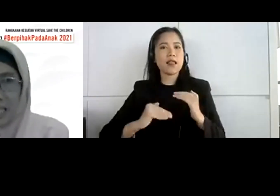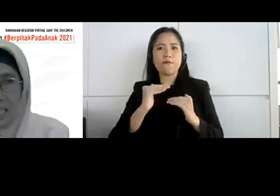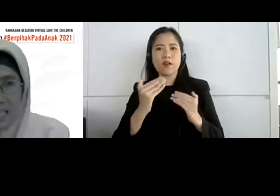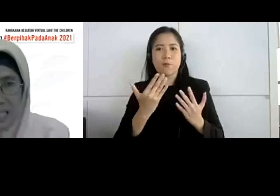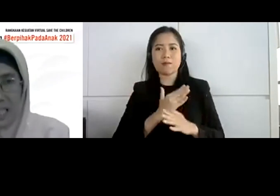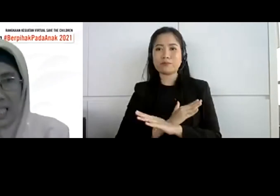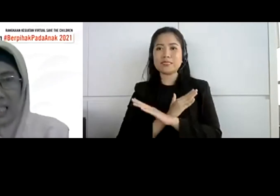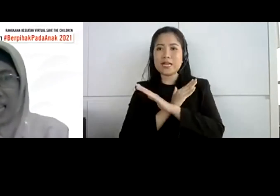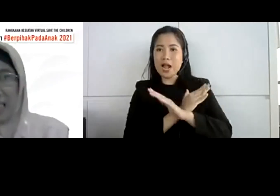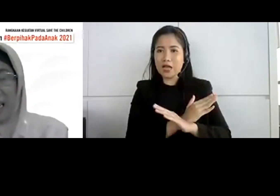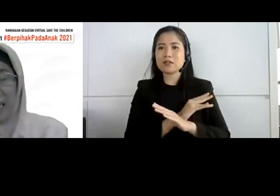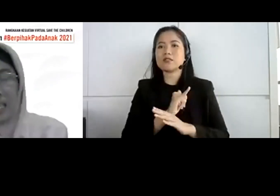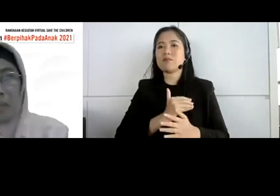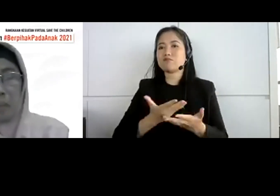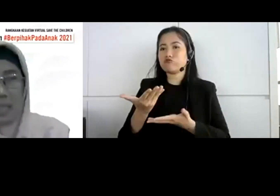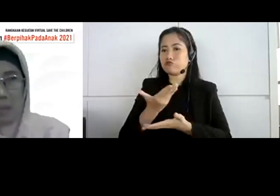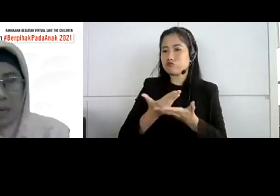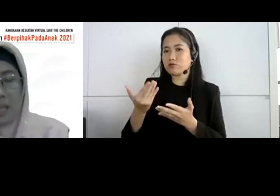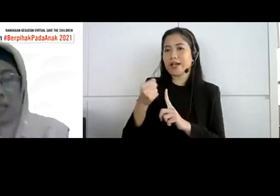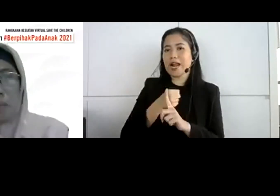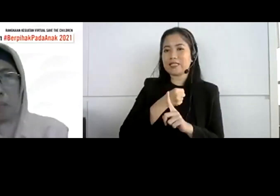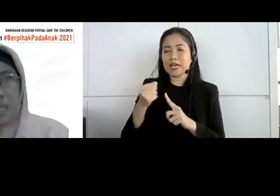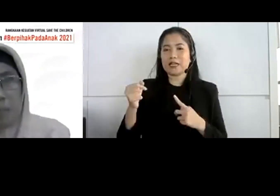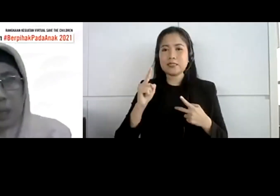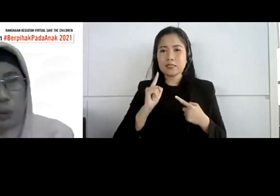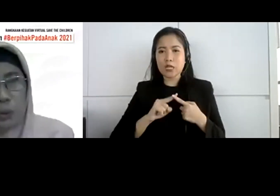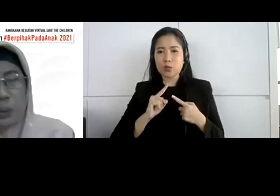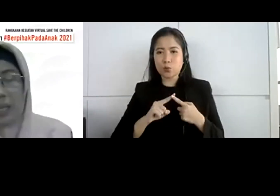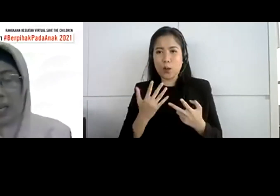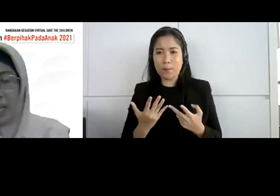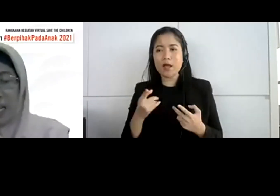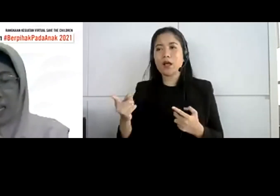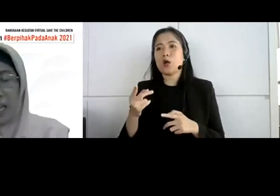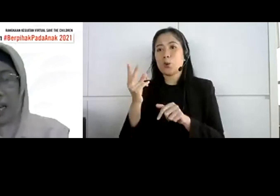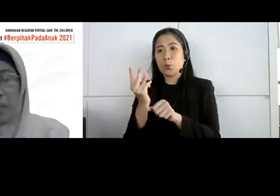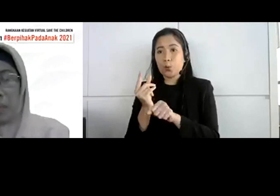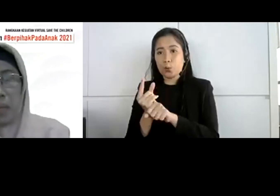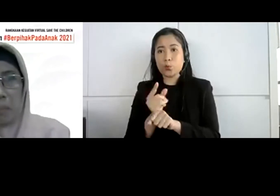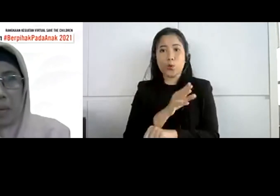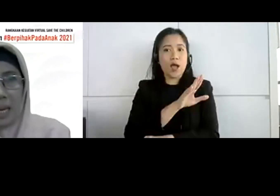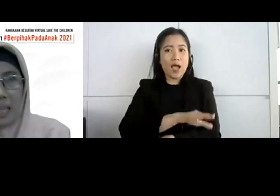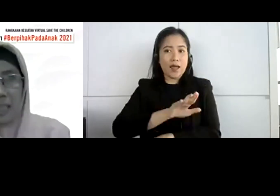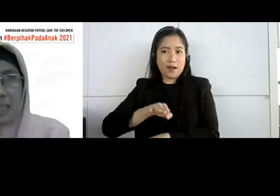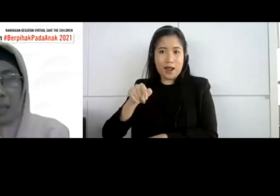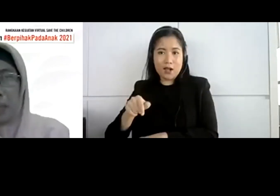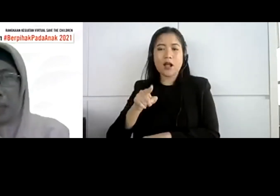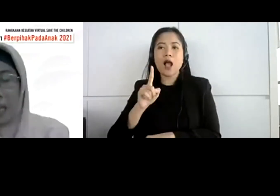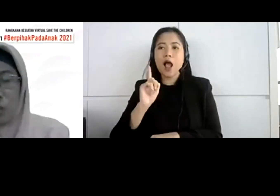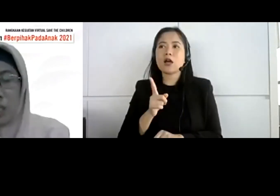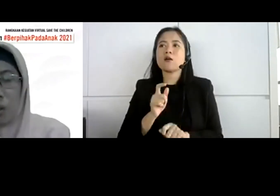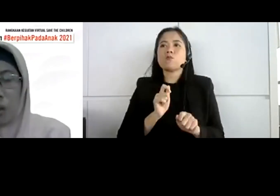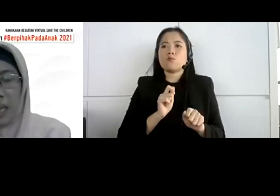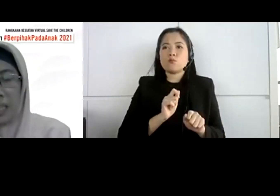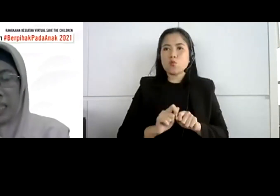penanggulangan kekerasan. Di antaranya yang pertama, bersama guru dan anak-anak, kami mengembangkan tata